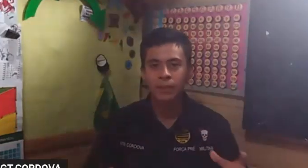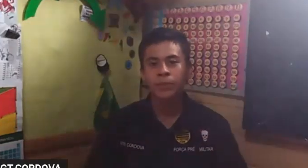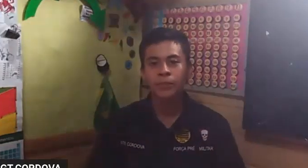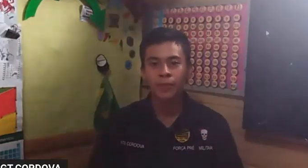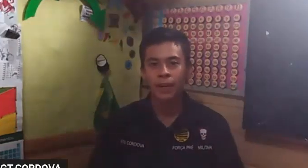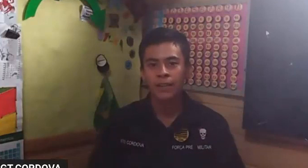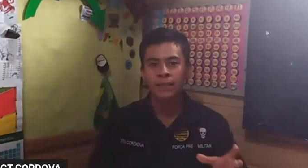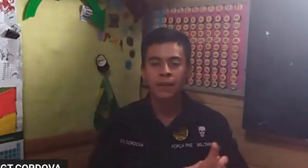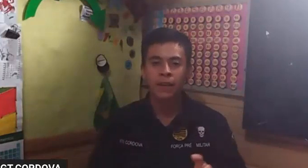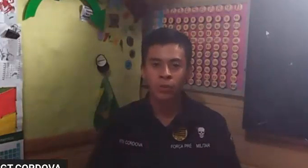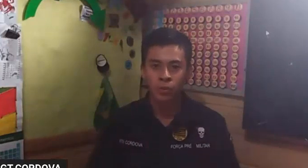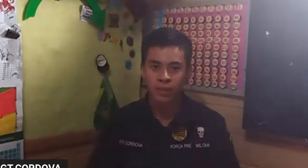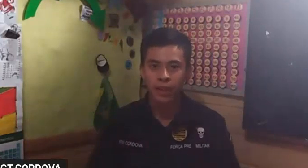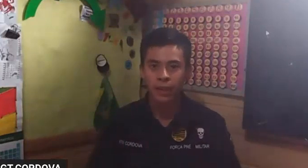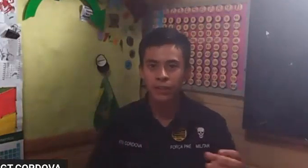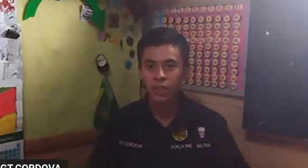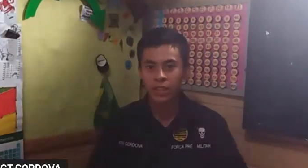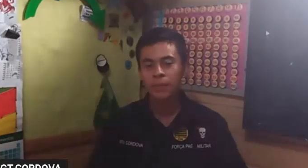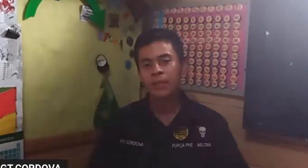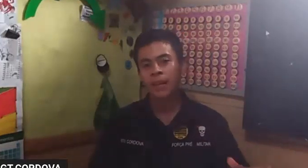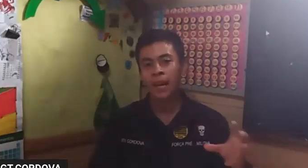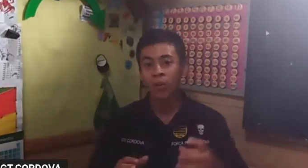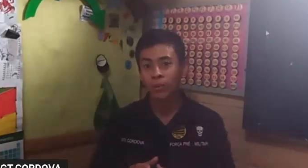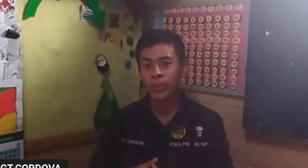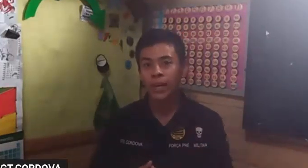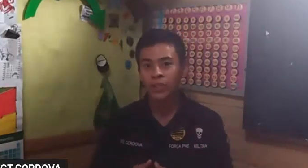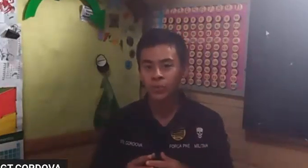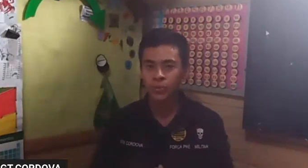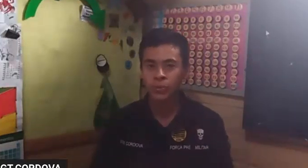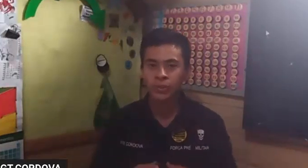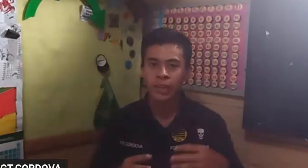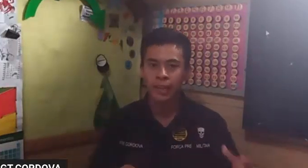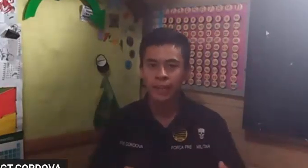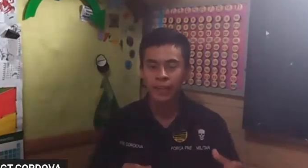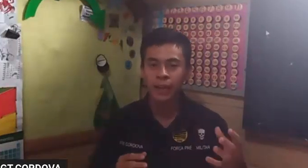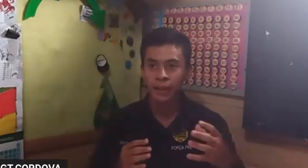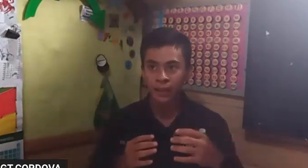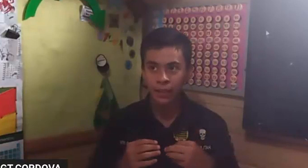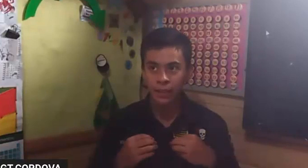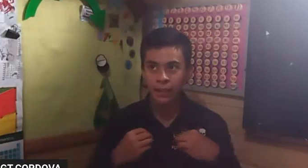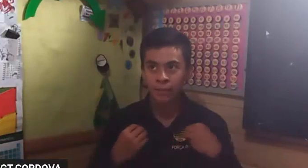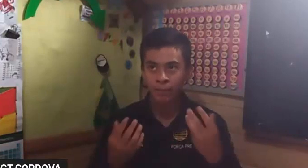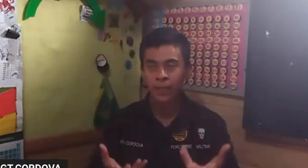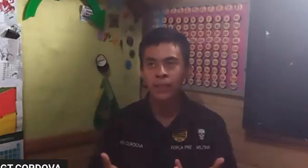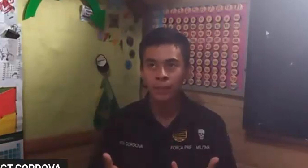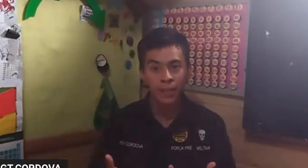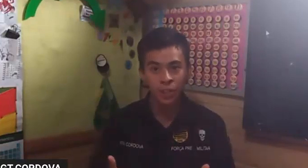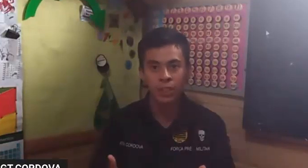exemplo, que faz os sinais de Libras. É a comunidade dos surdos, é quem que pratica